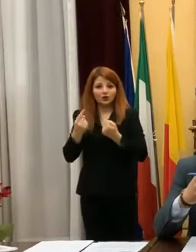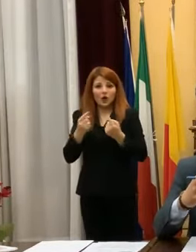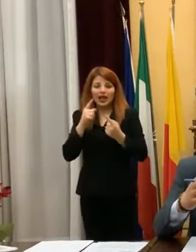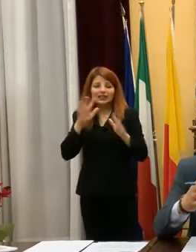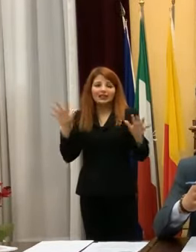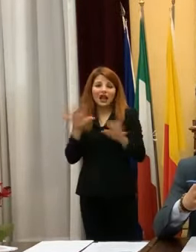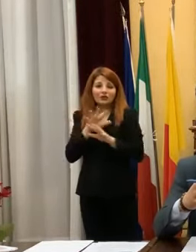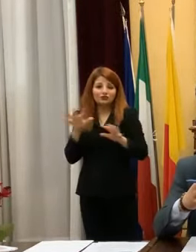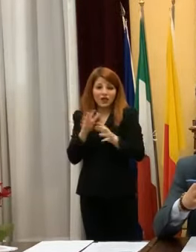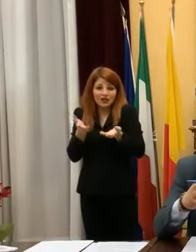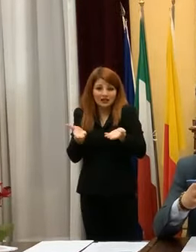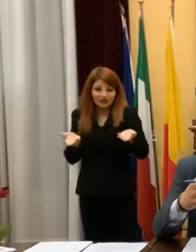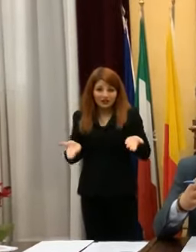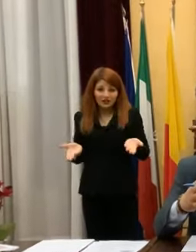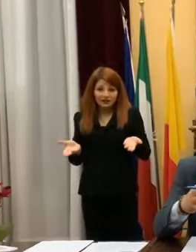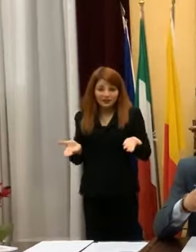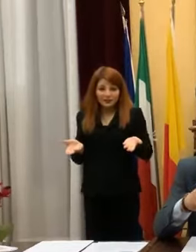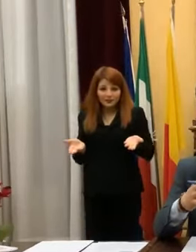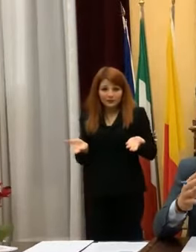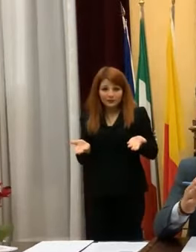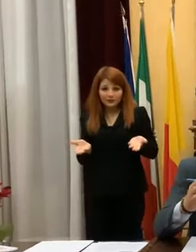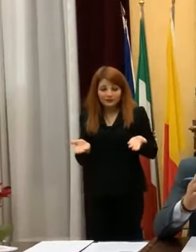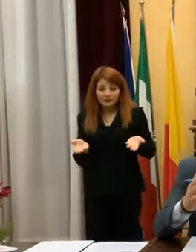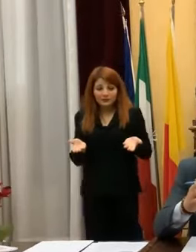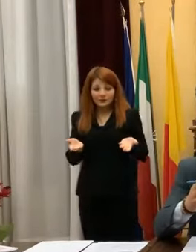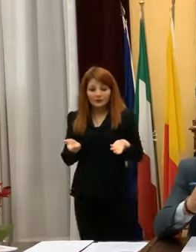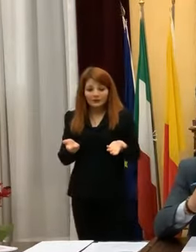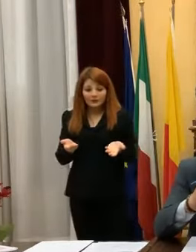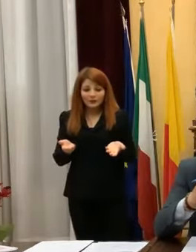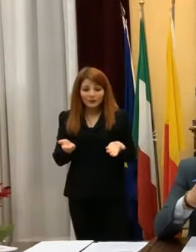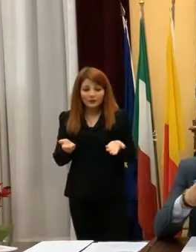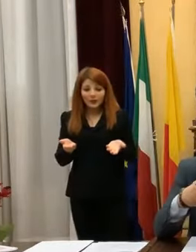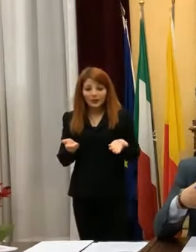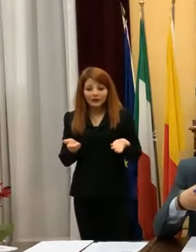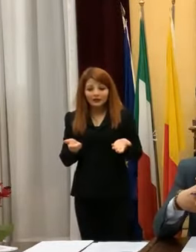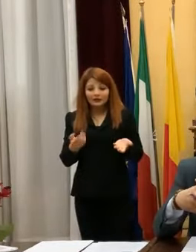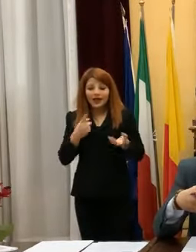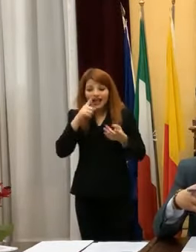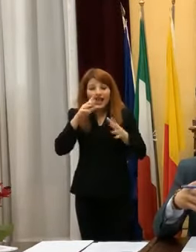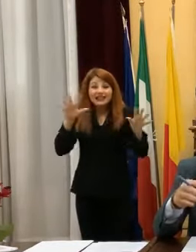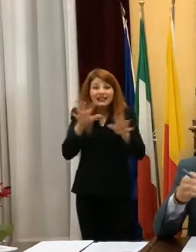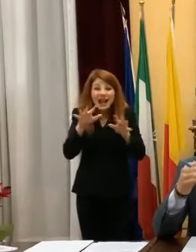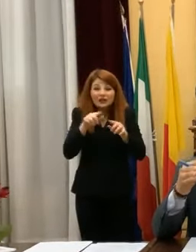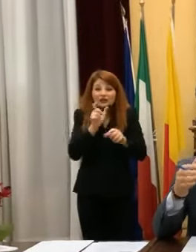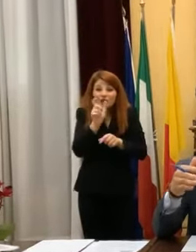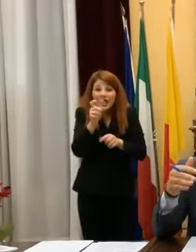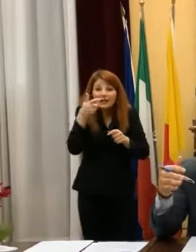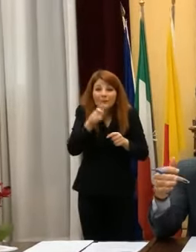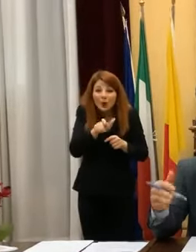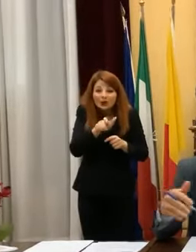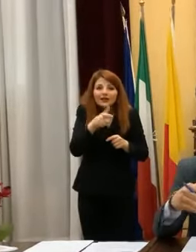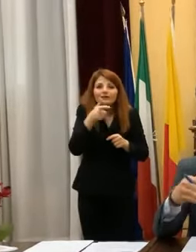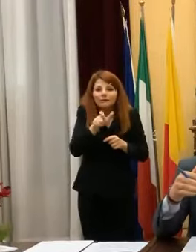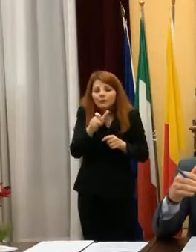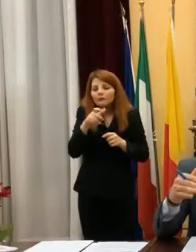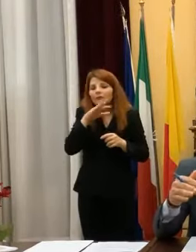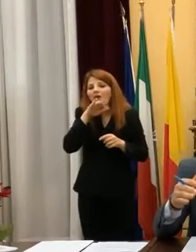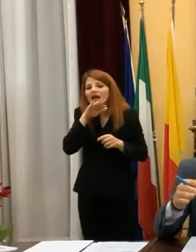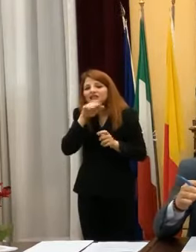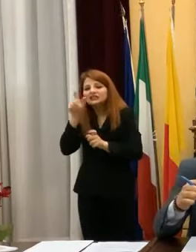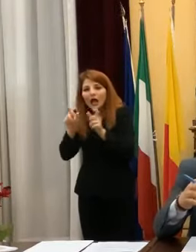dimenticherò che la gente, ed in particolare anche gli anziani e i fragili, si